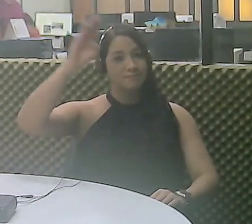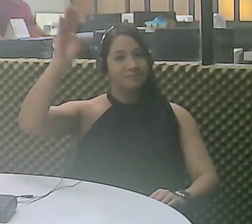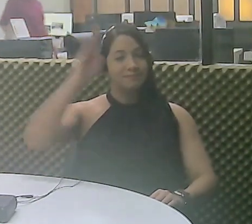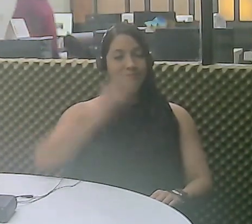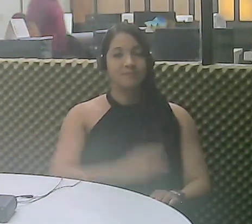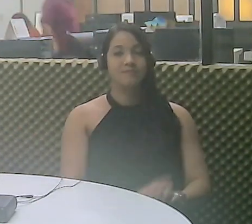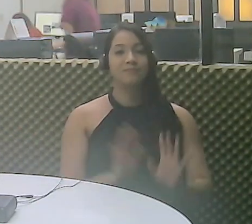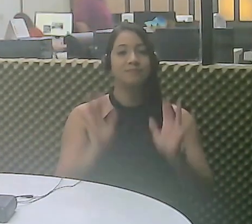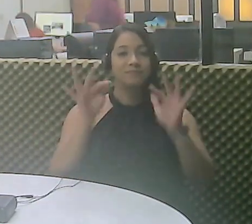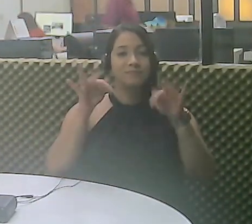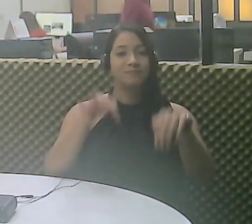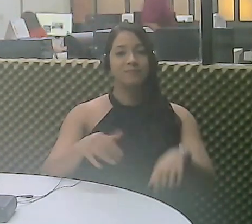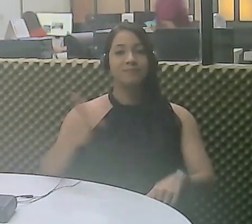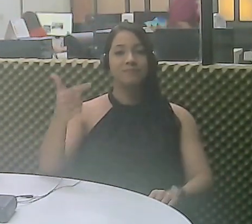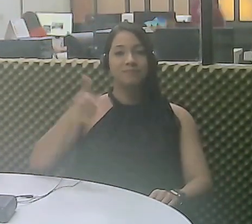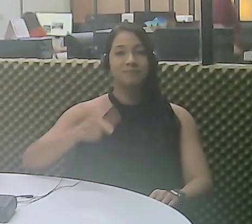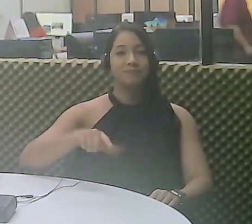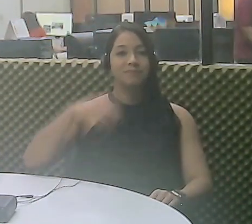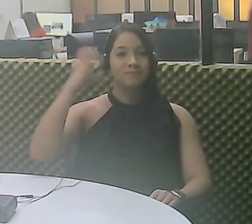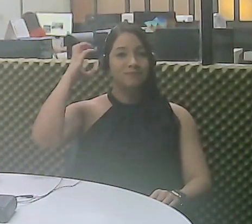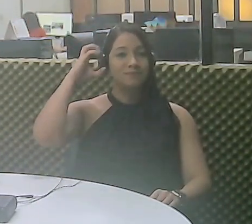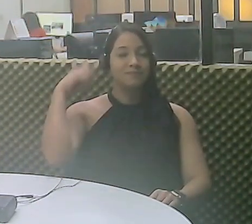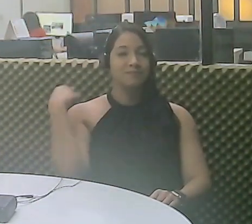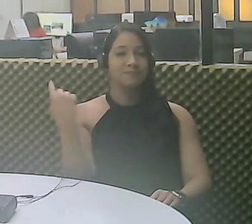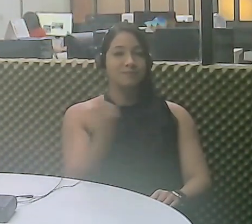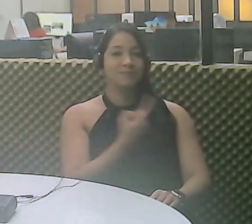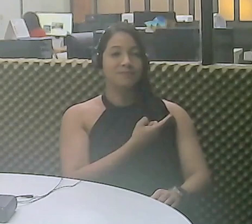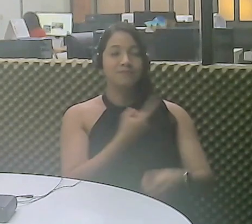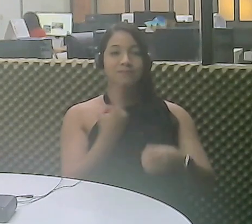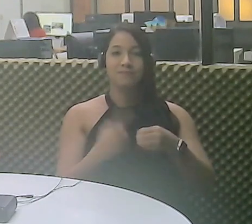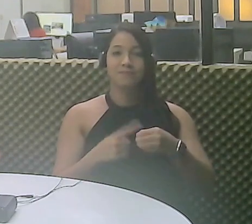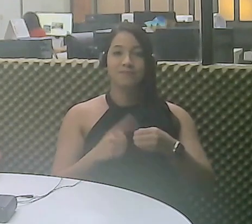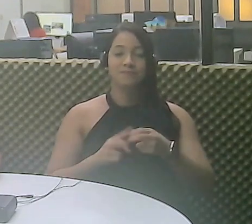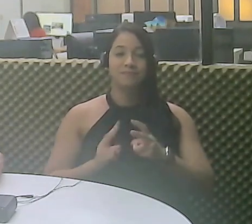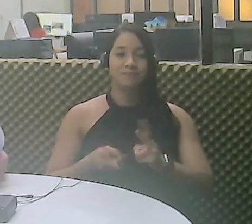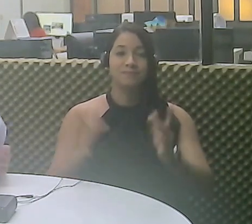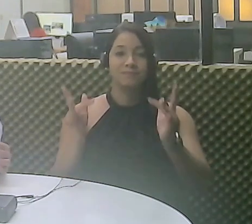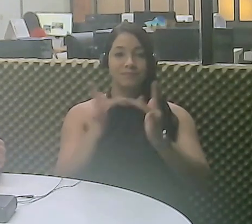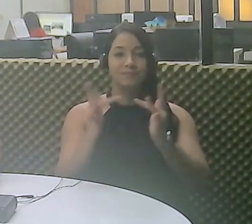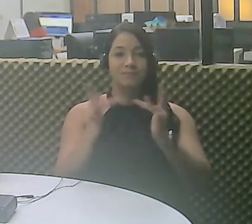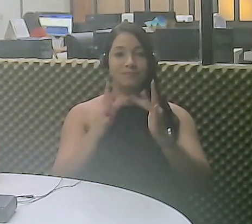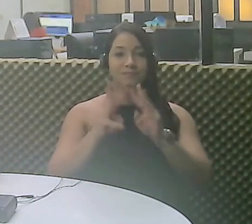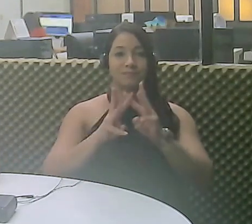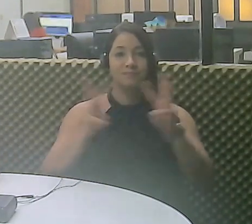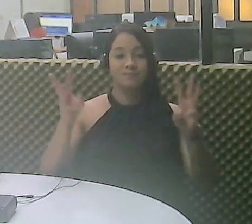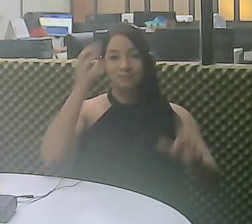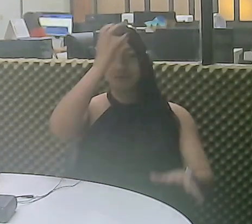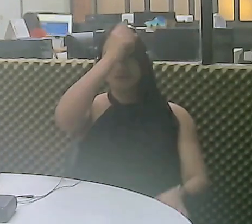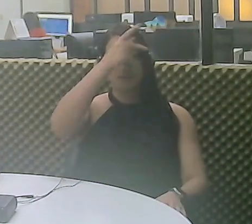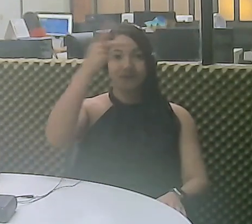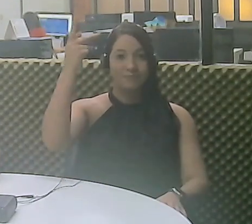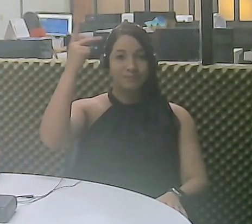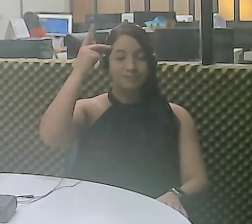bem. Até a próxima. Fica por aqui mais uma edição do programa da Rádio Nossa Cidade.